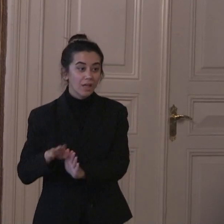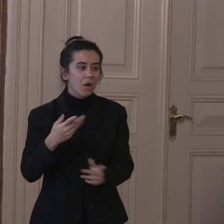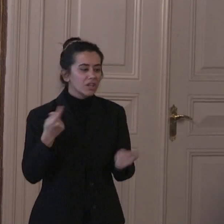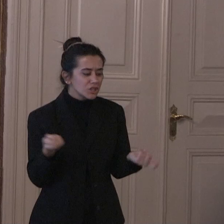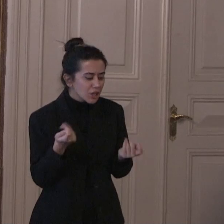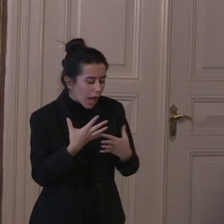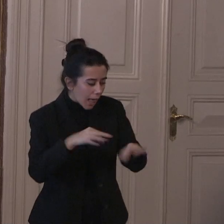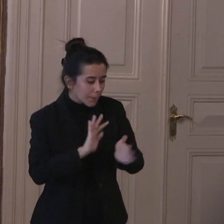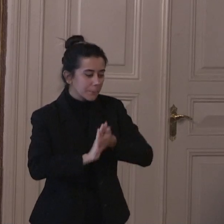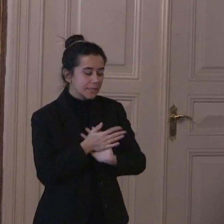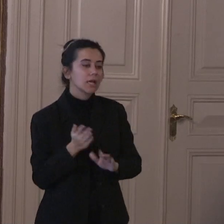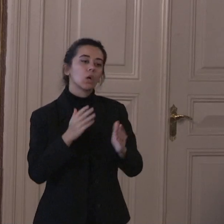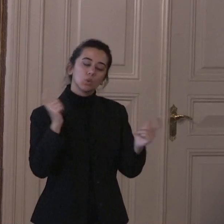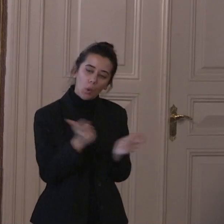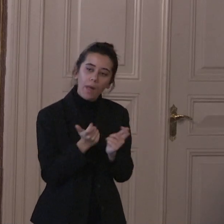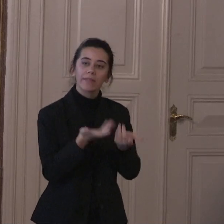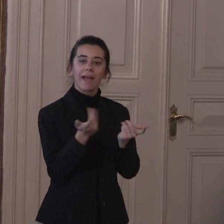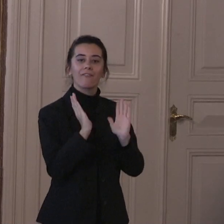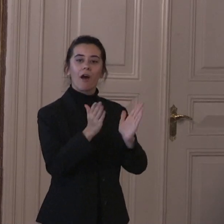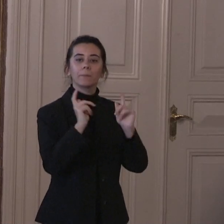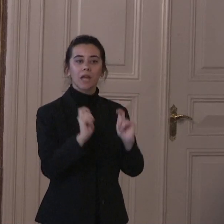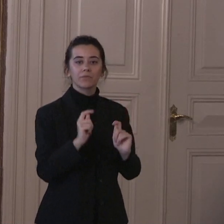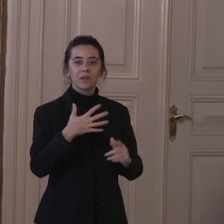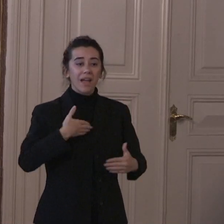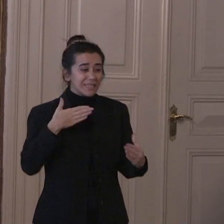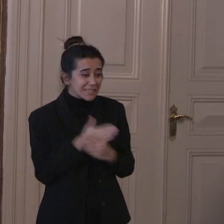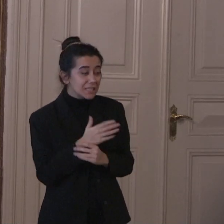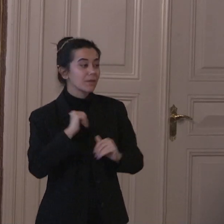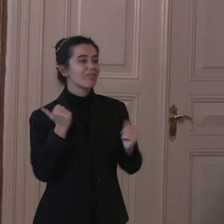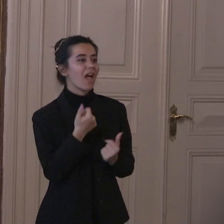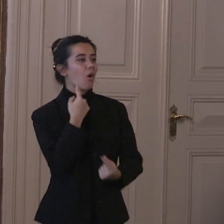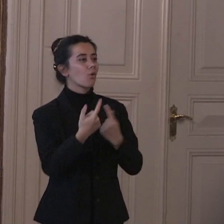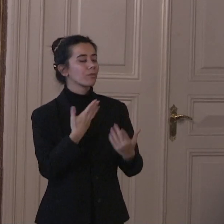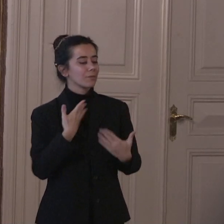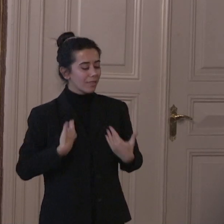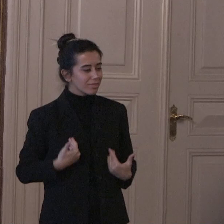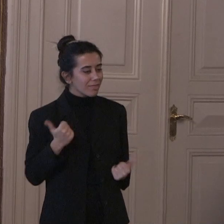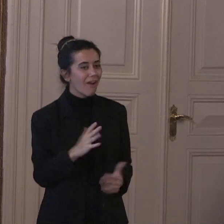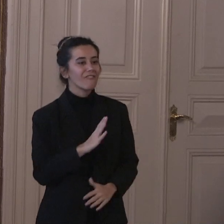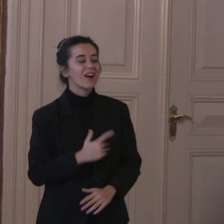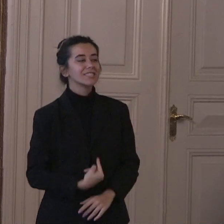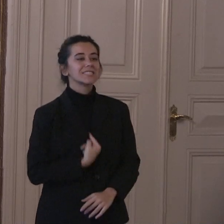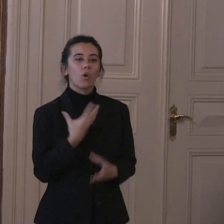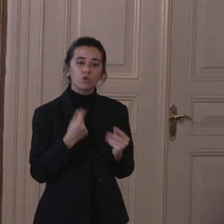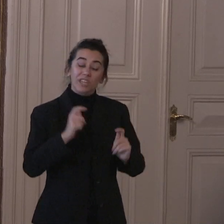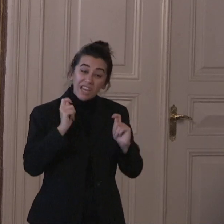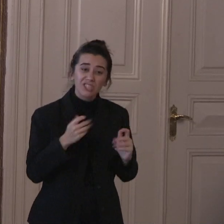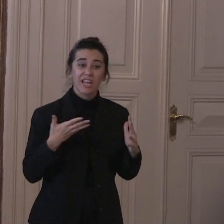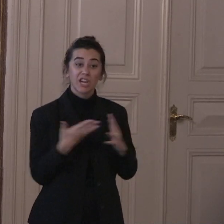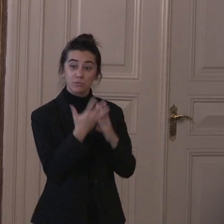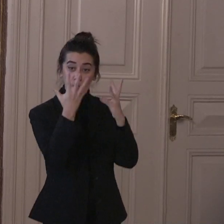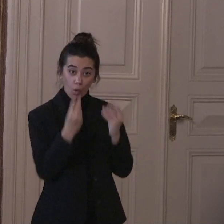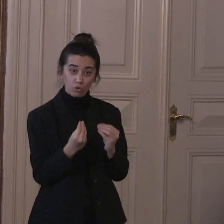Gerçekten her girdiğimde, her konuştuğumda çok değerli hissettiğim ve gerçekten erişilebilirliğin olduğu